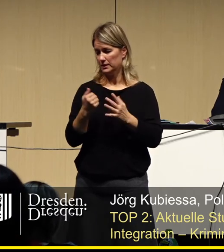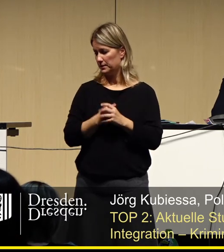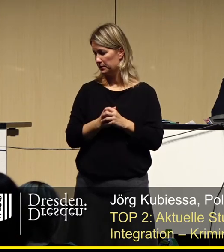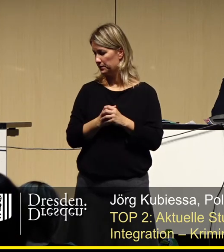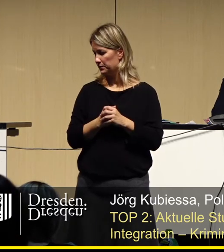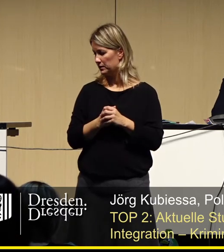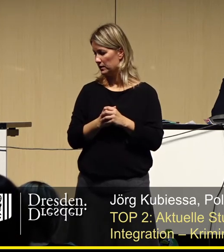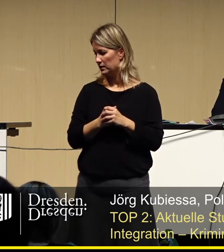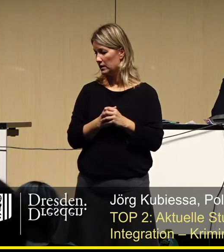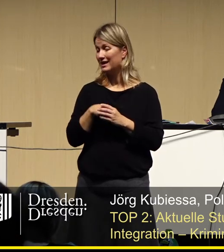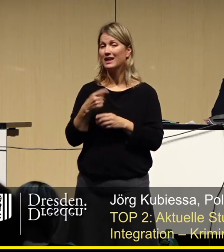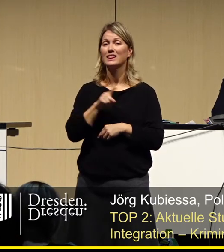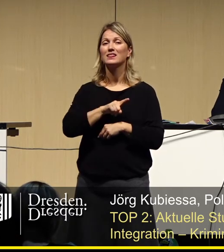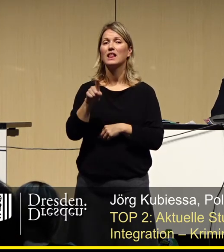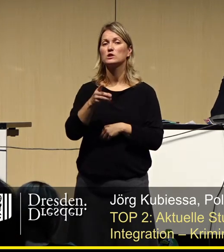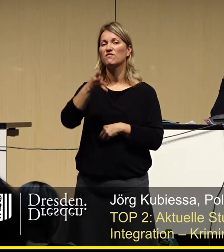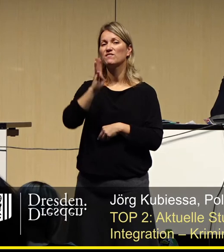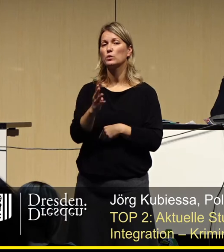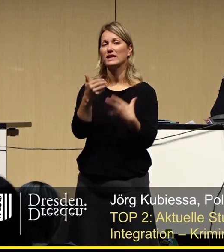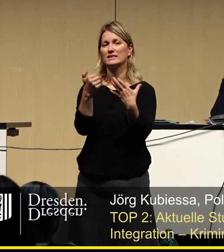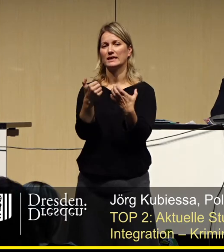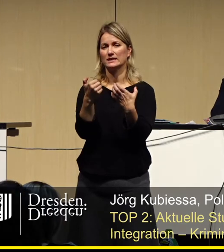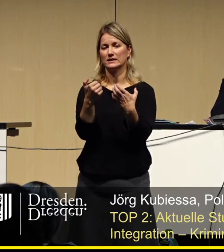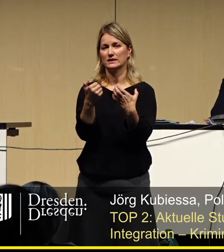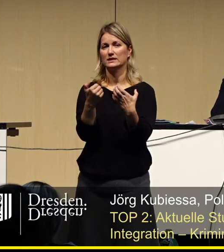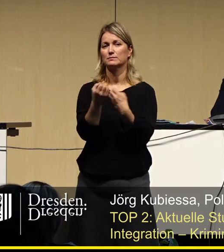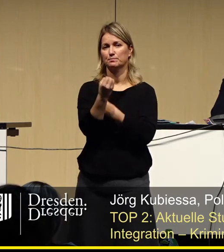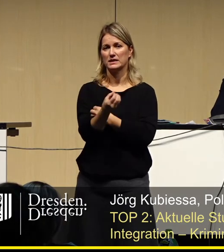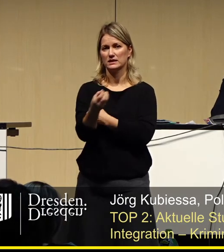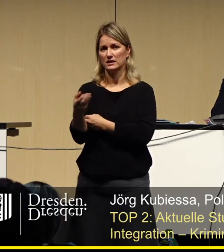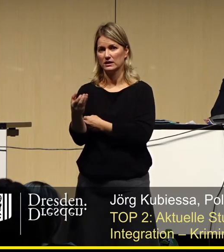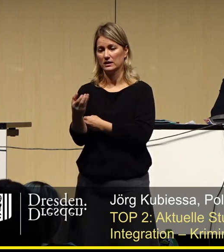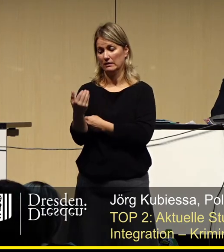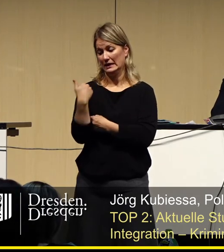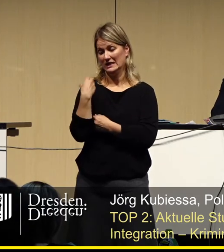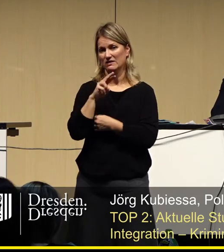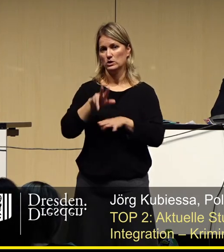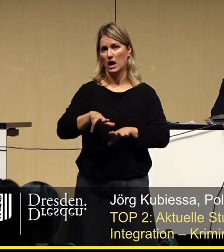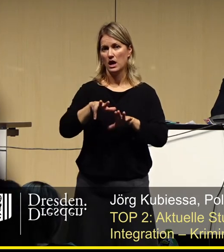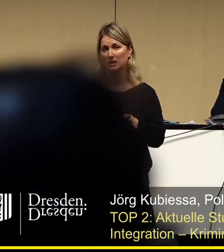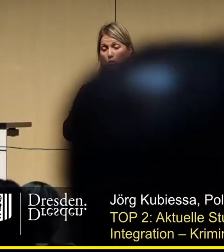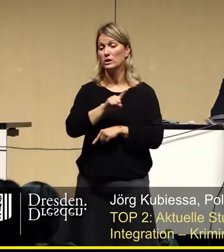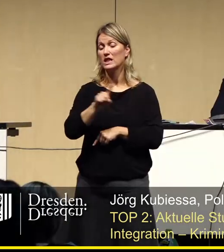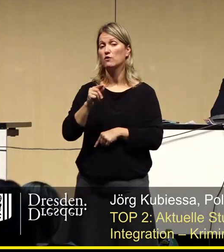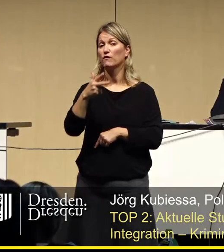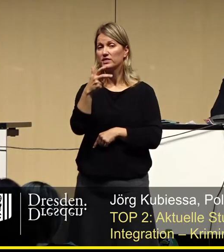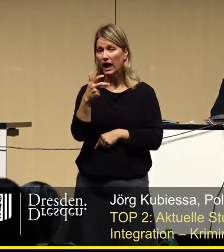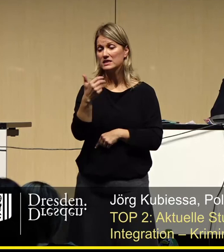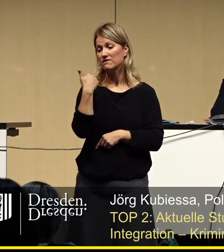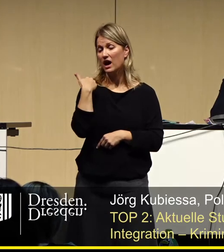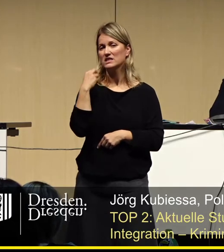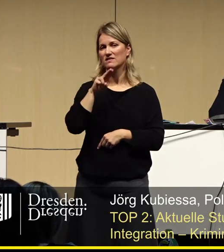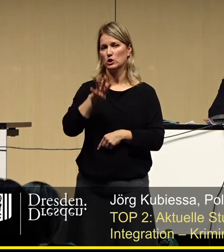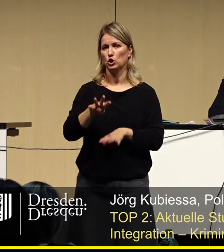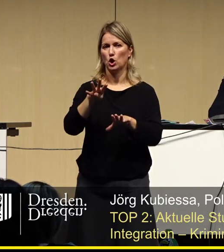von 1460 Delikten 2018 und 1537 Delikten